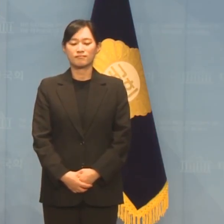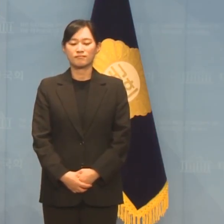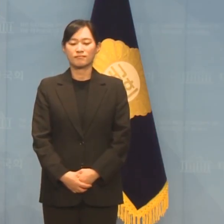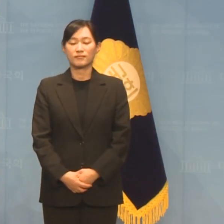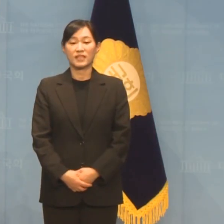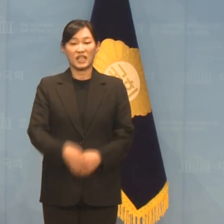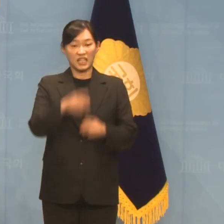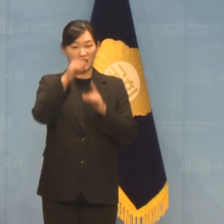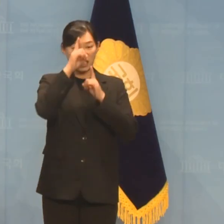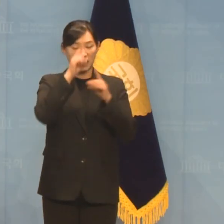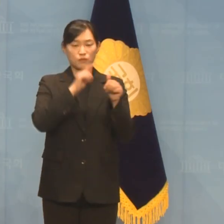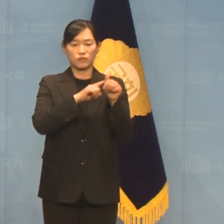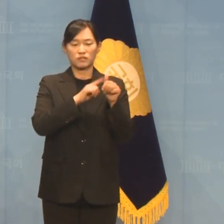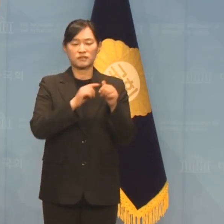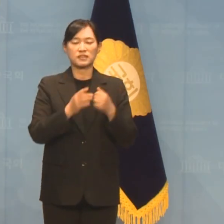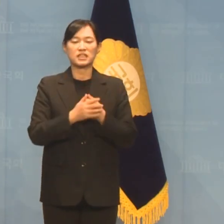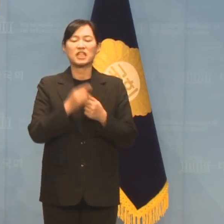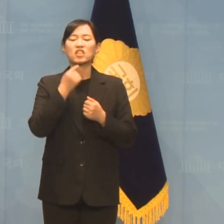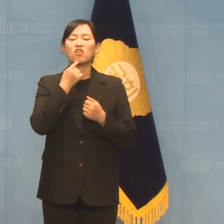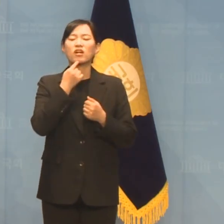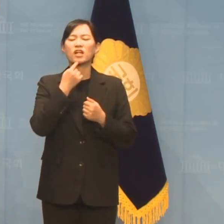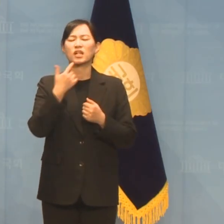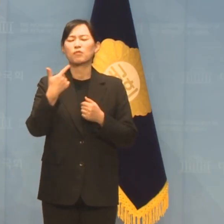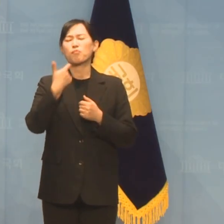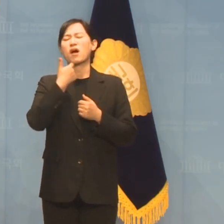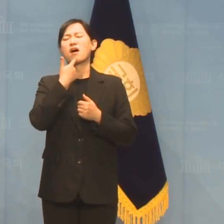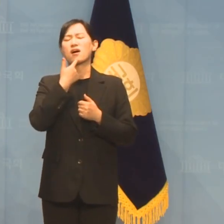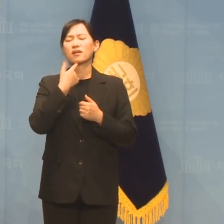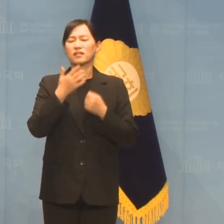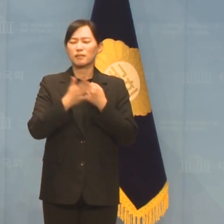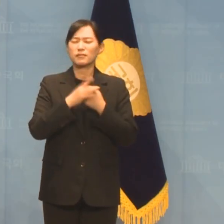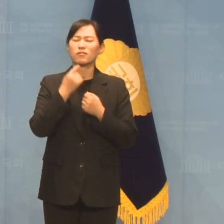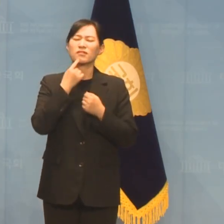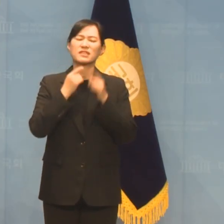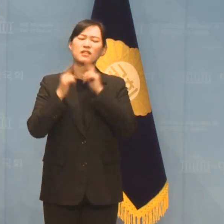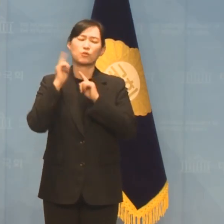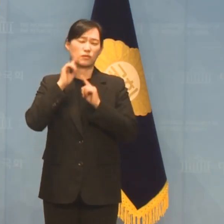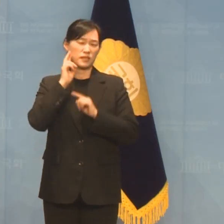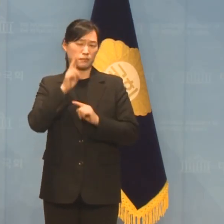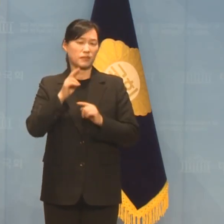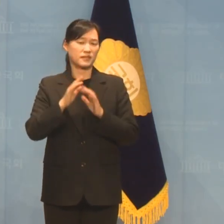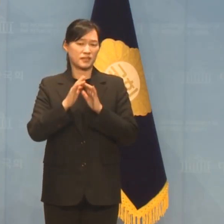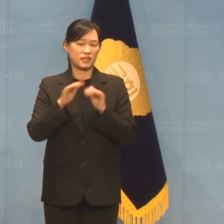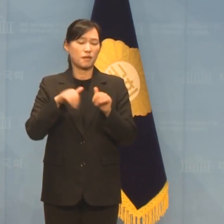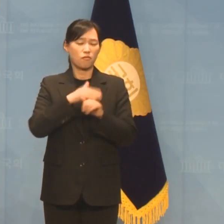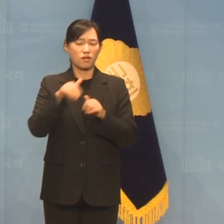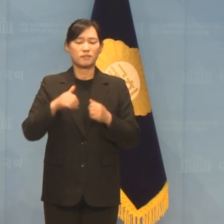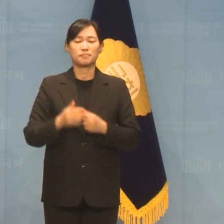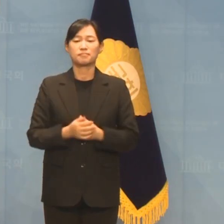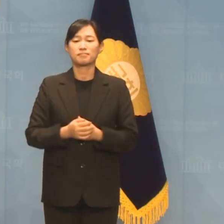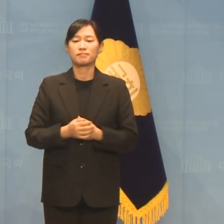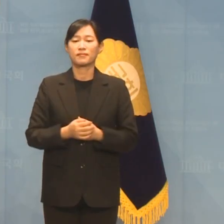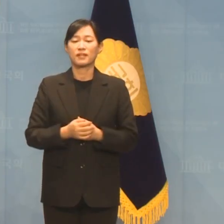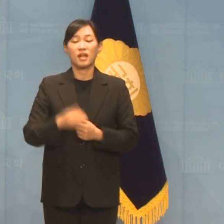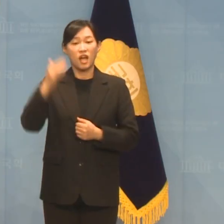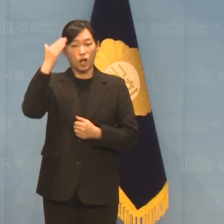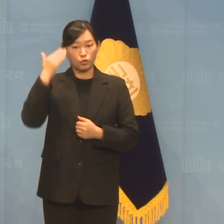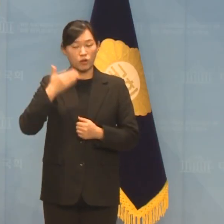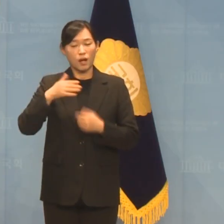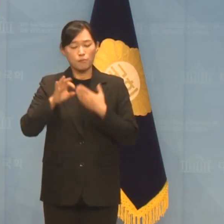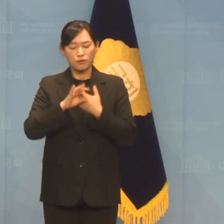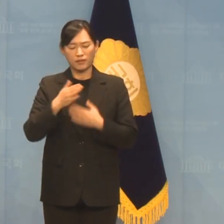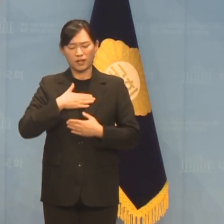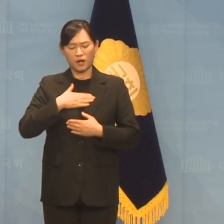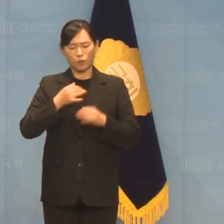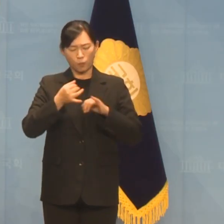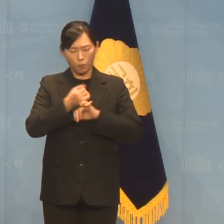이 씨는 턱에 총상을 입어 발음이 정확하지 않을 정도로 심각한 부상을 입은 상태였고, 한국에 가면